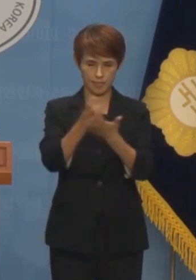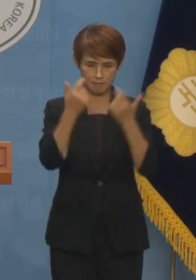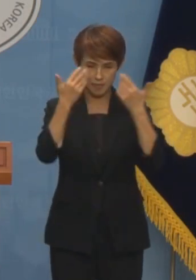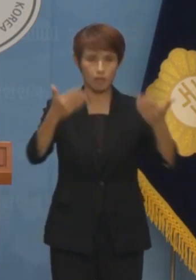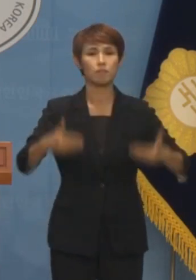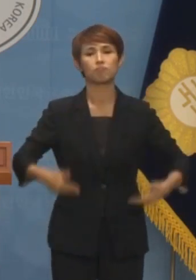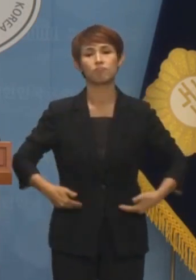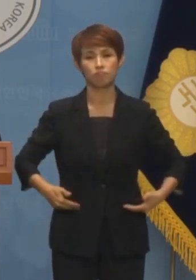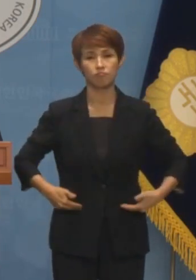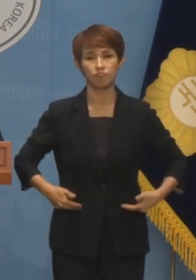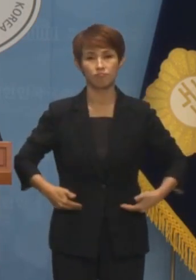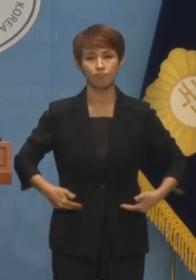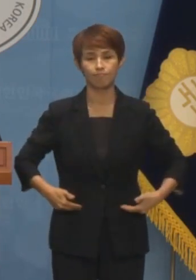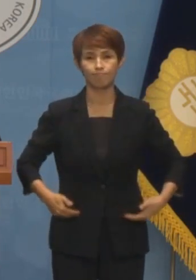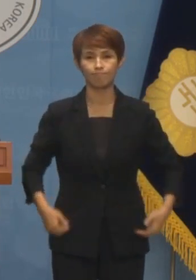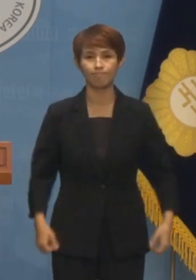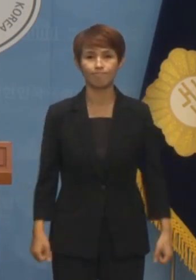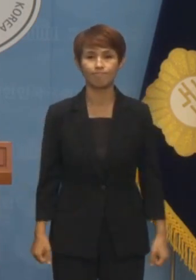합니다.